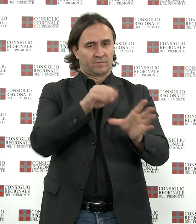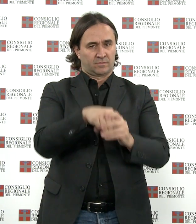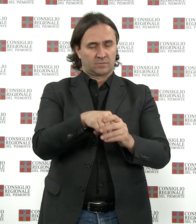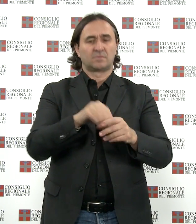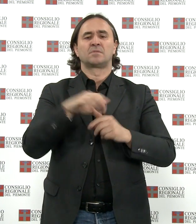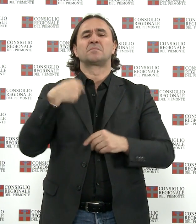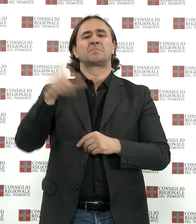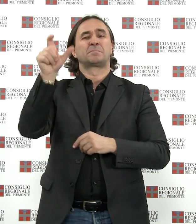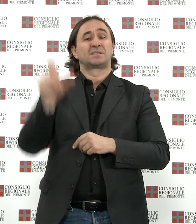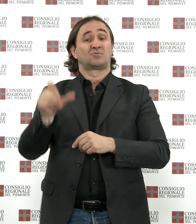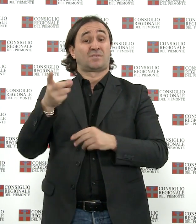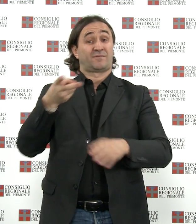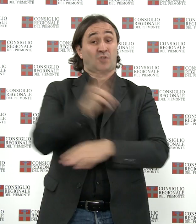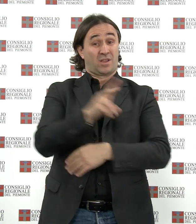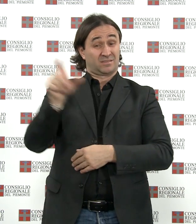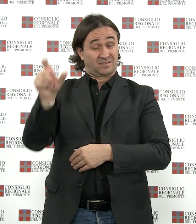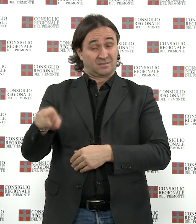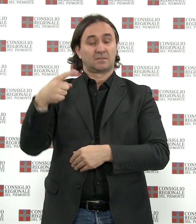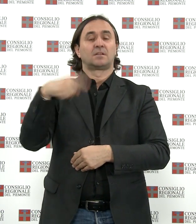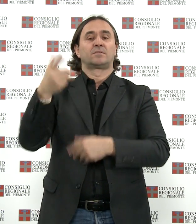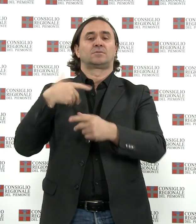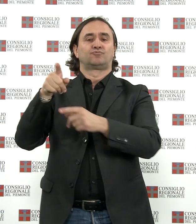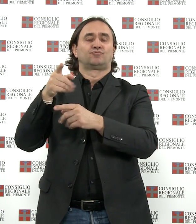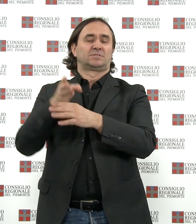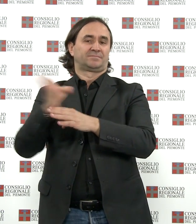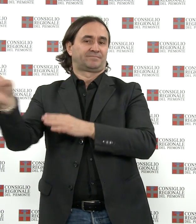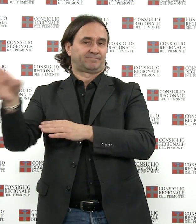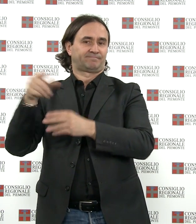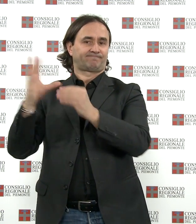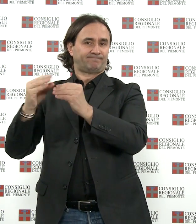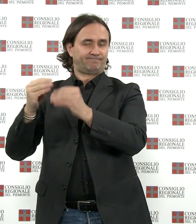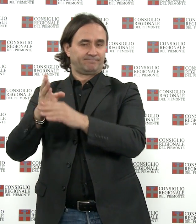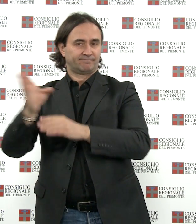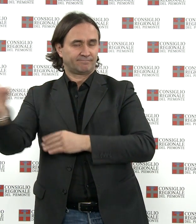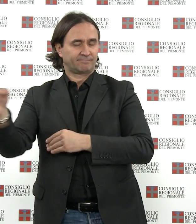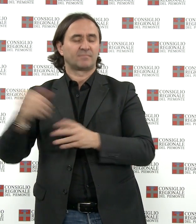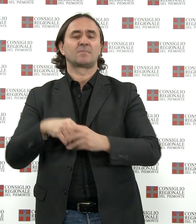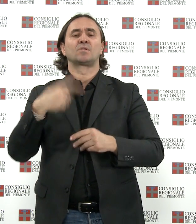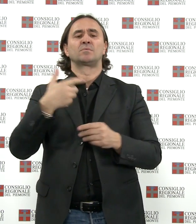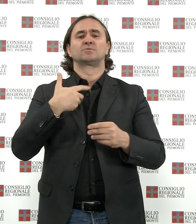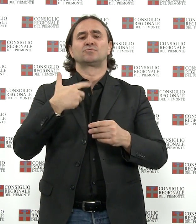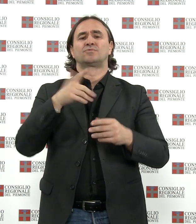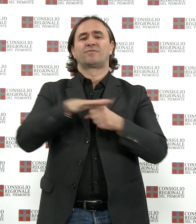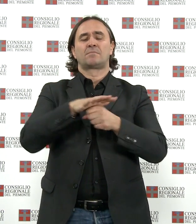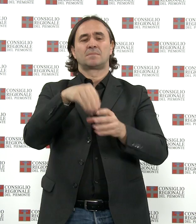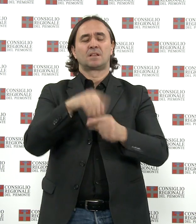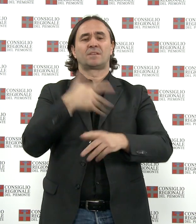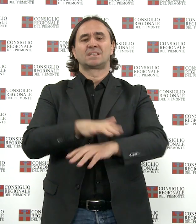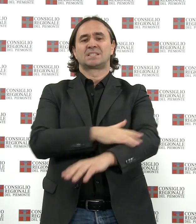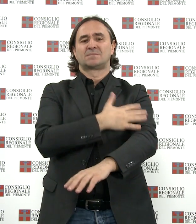la formazione degli operatori dei servizi, le azioni di sensibilizzazione e prevenzione nella famiglia e nelle scuole. Contrari Forza Italia